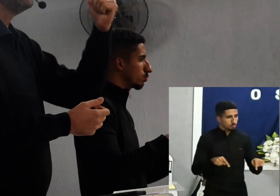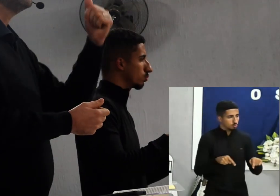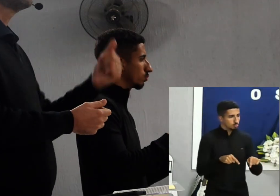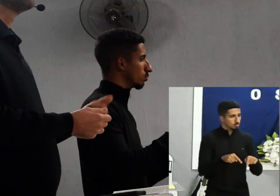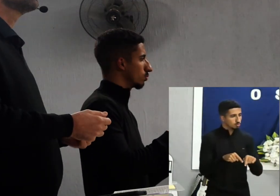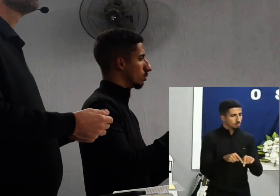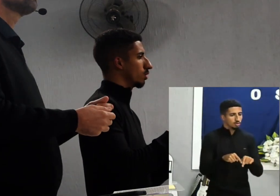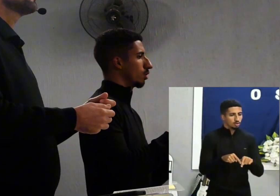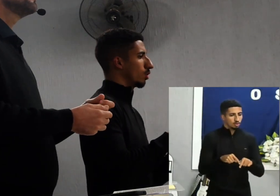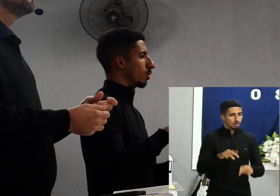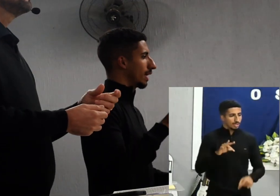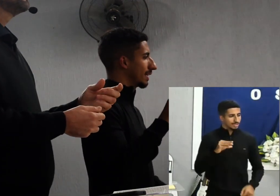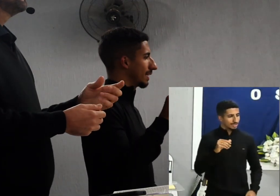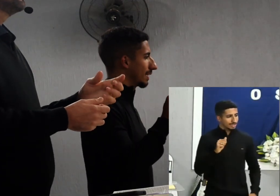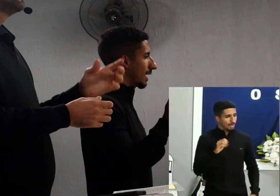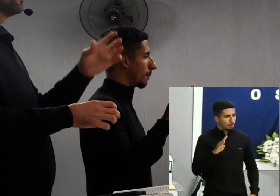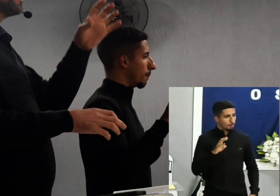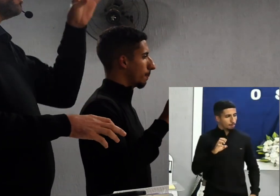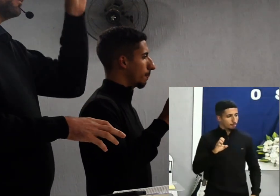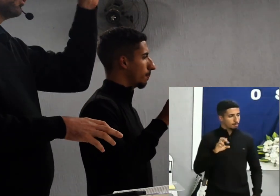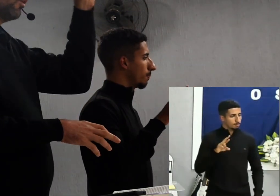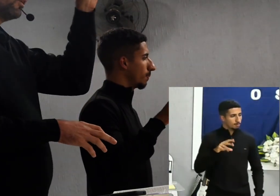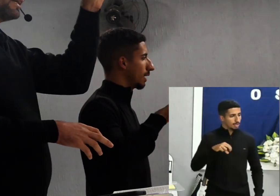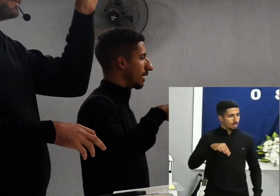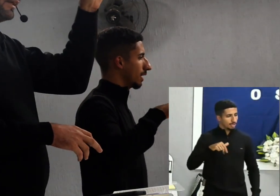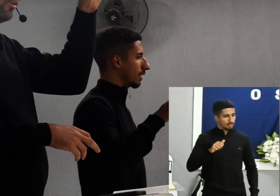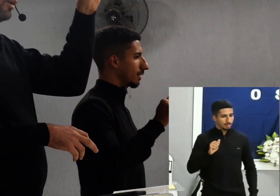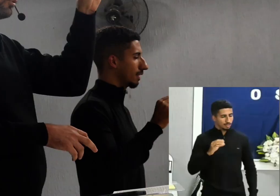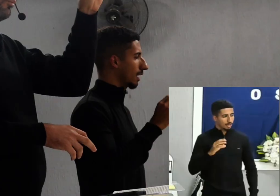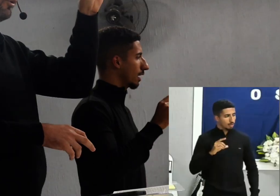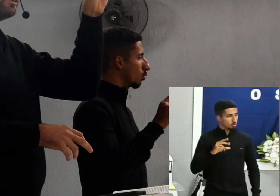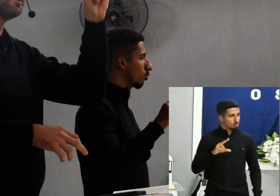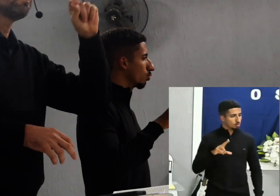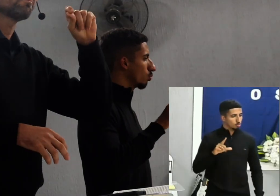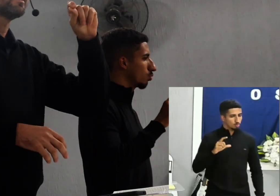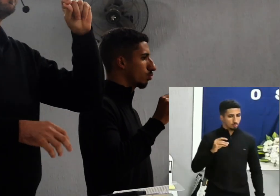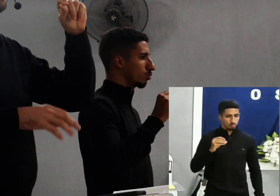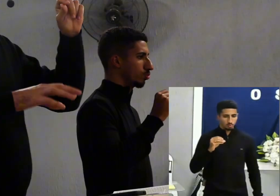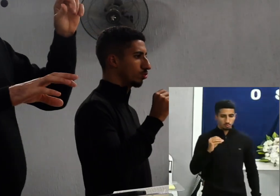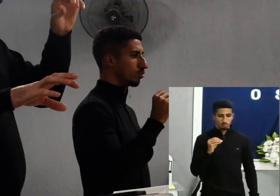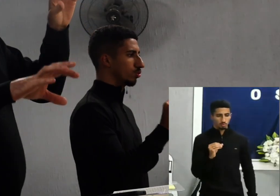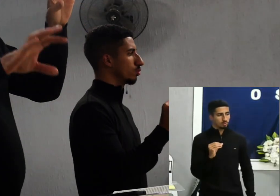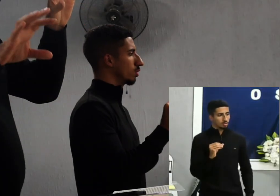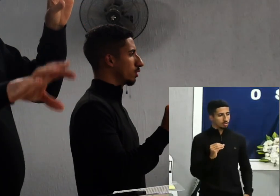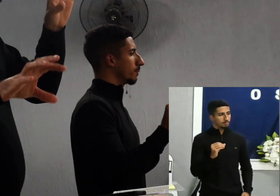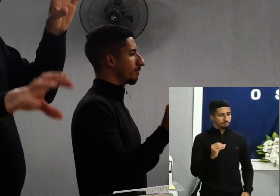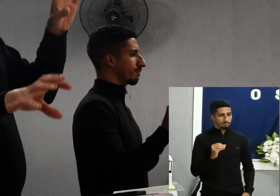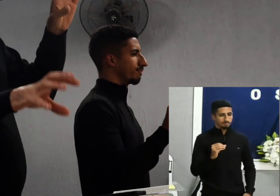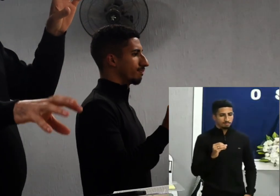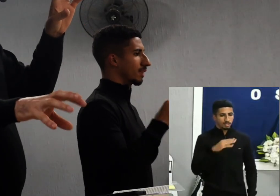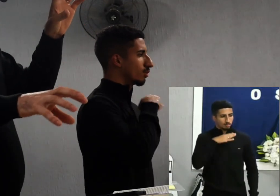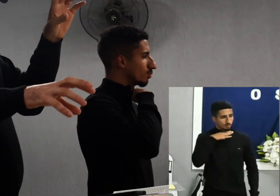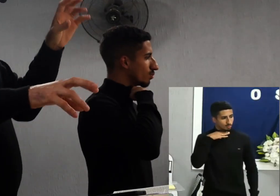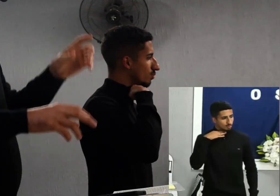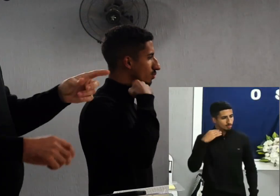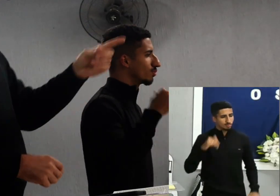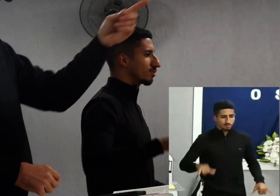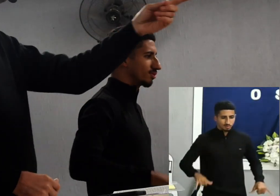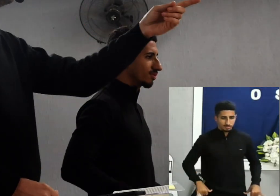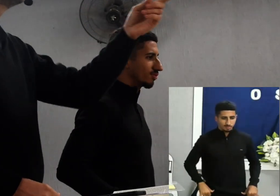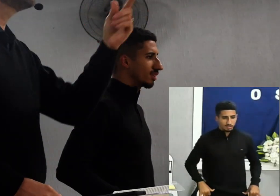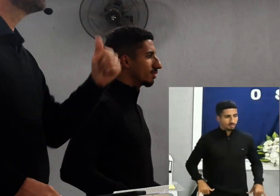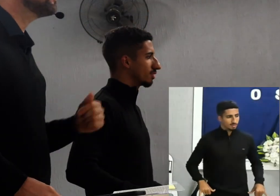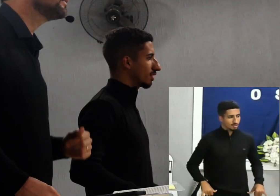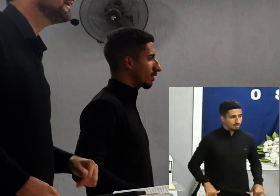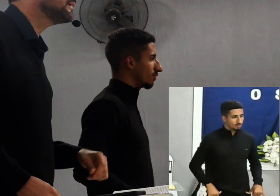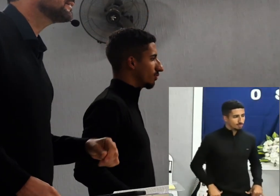né, previstos. Deus estava falando com Moisés lá no alto do monte. Os israelitas deveriam estar aguardando, mas eles